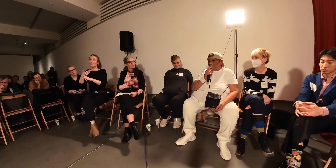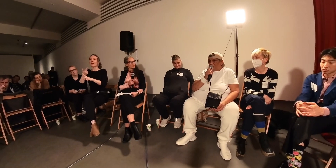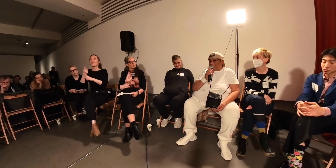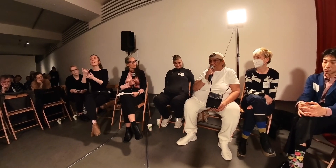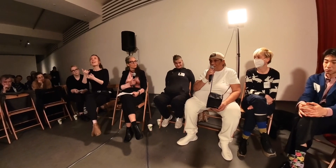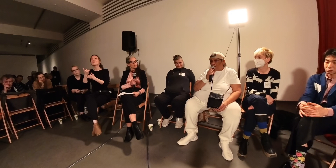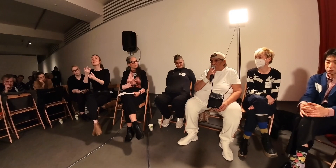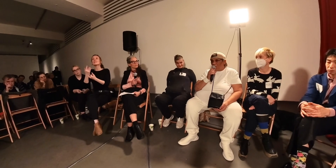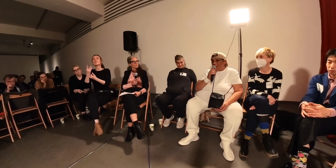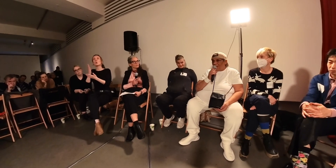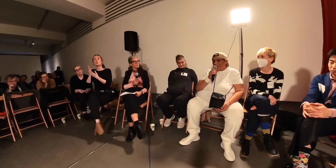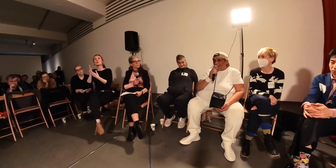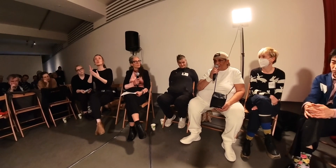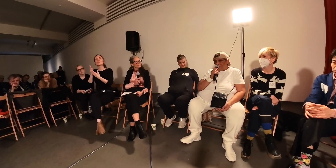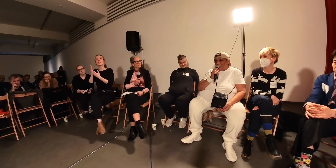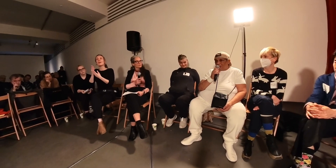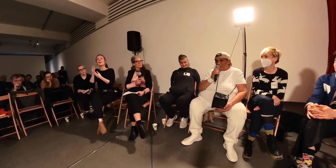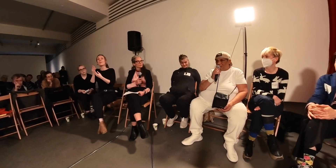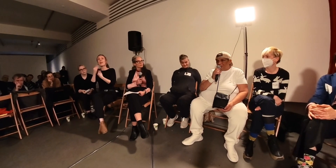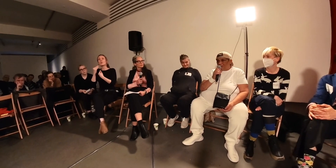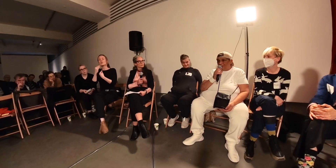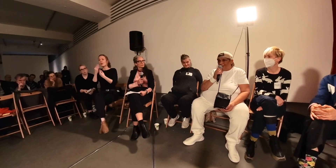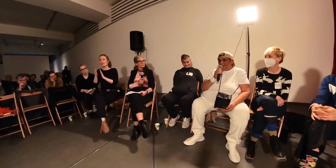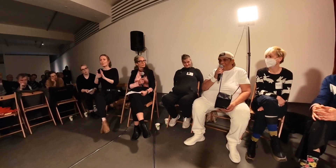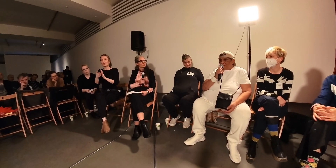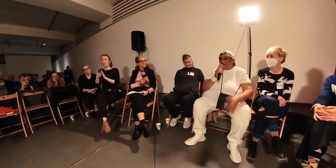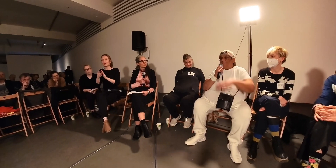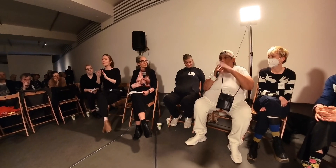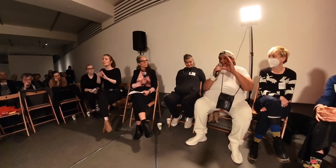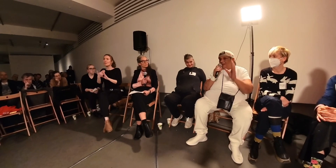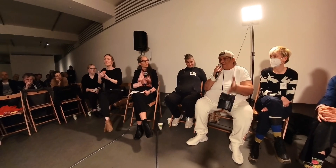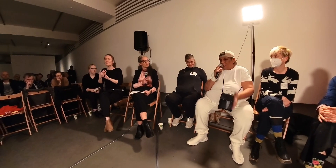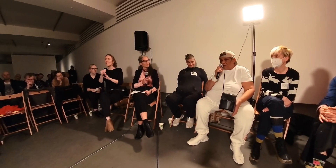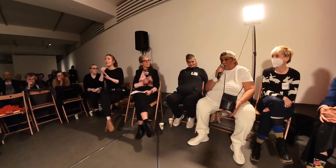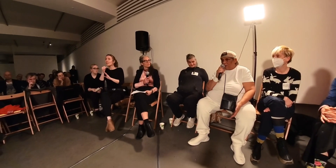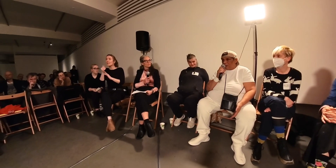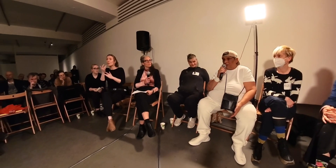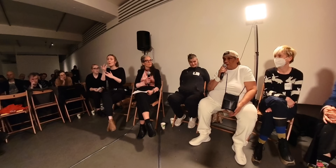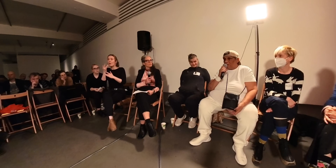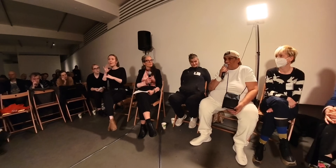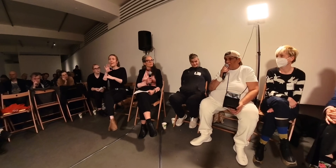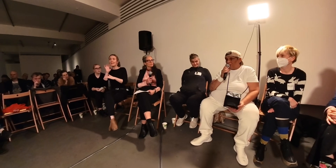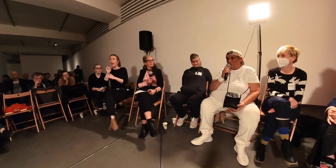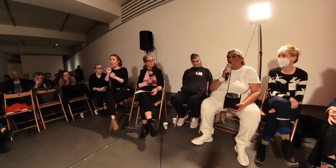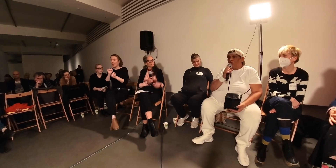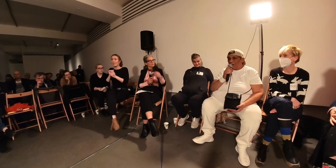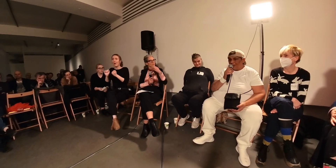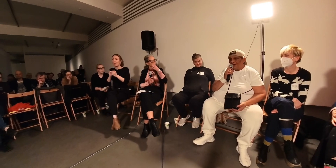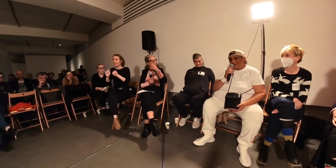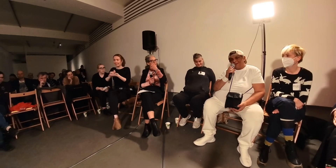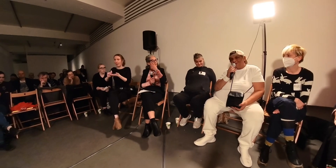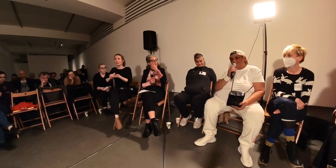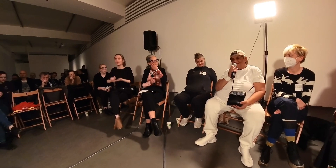že jsem nikdy nepochopila třeba, co je v papírech napsáno. Když jsem třeba měl